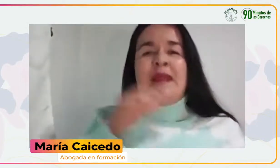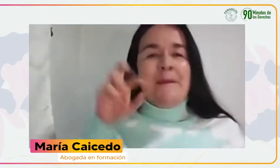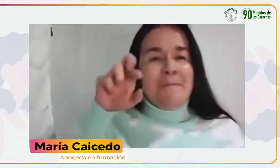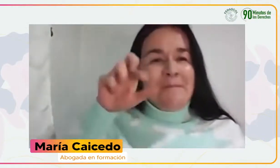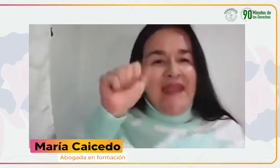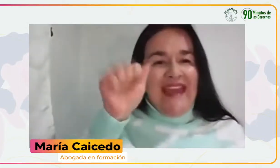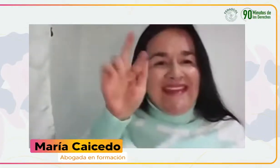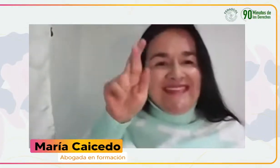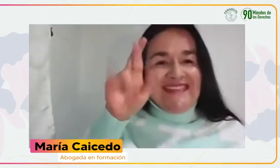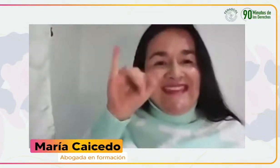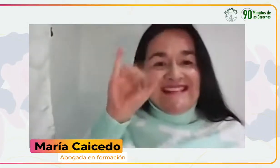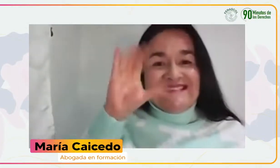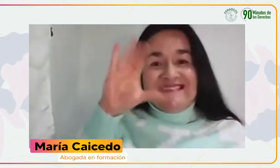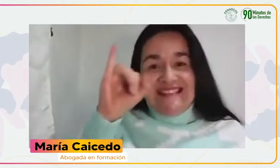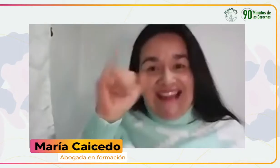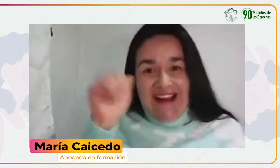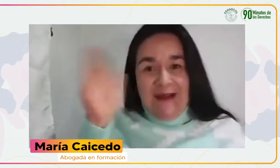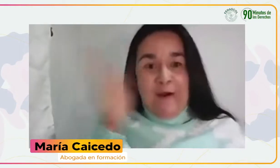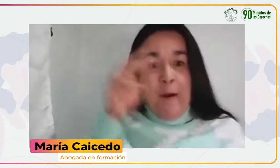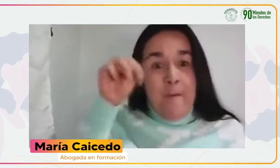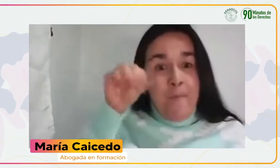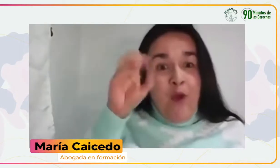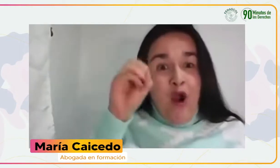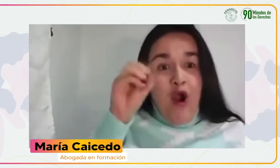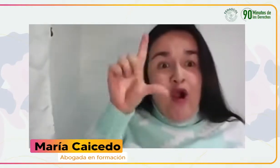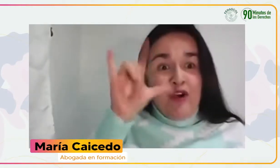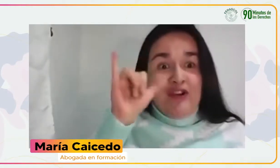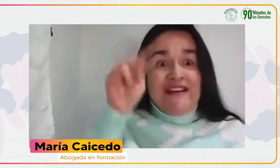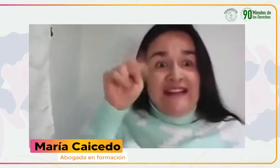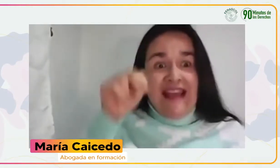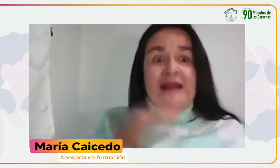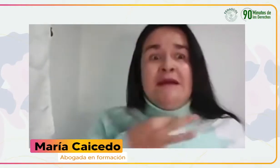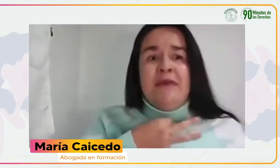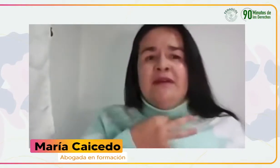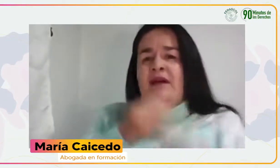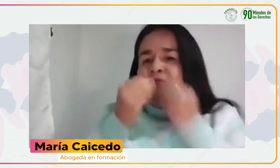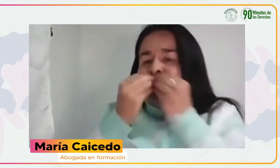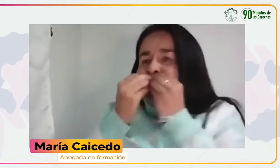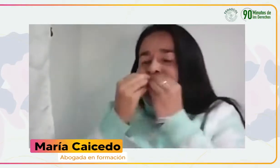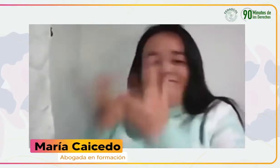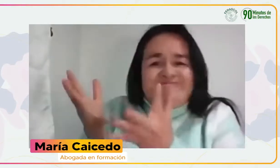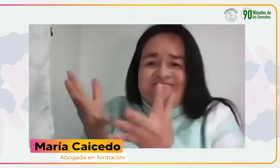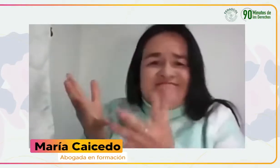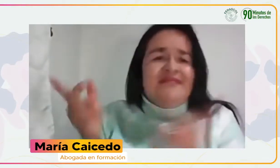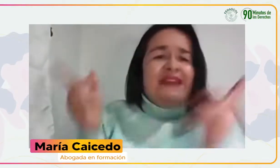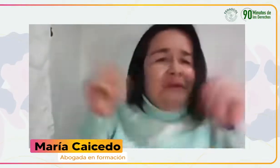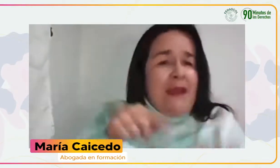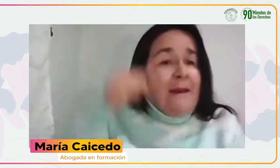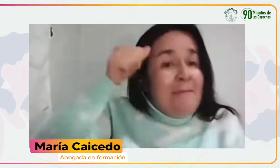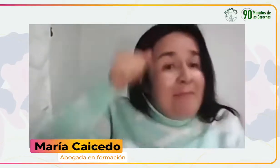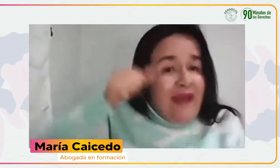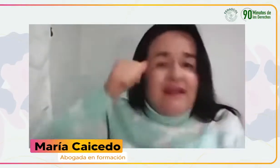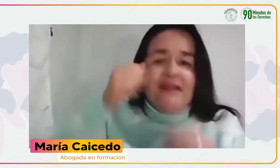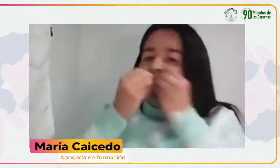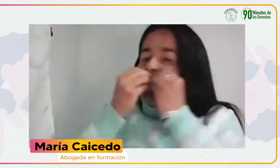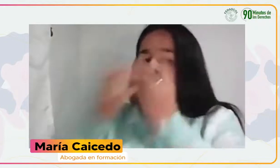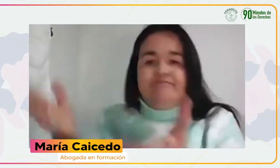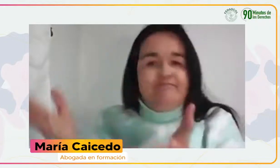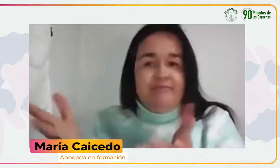De todas las lideresas, cuando hablábamos de Patricia Molina, ella realmente es un sol,